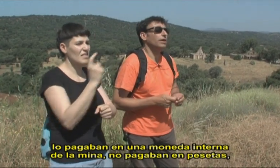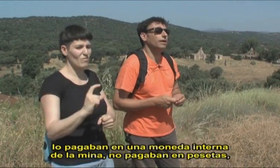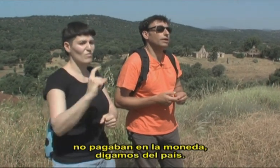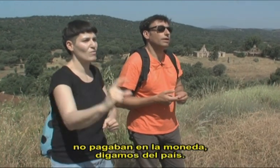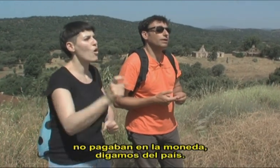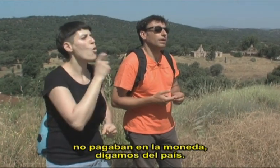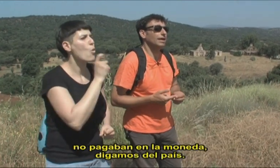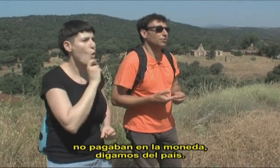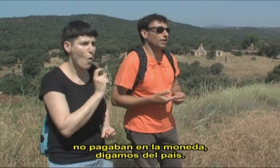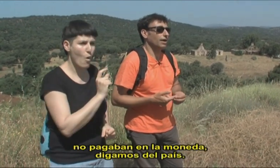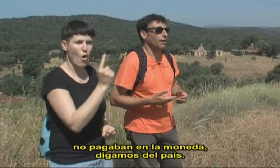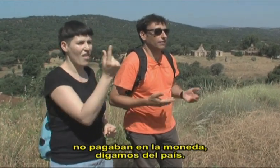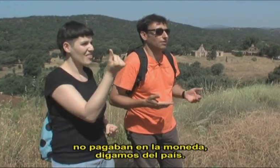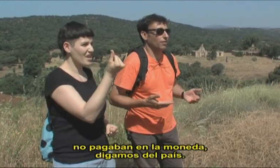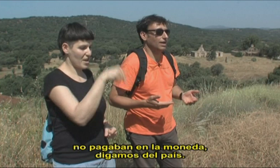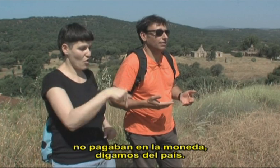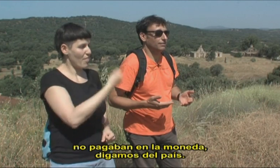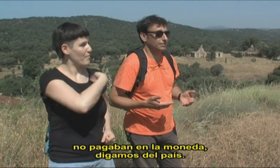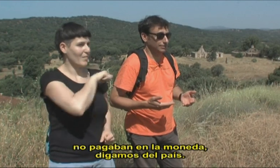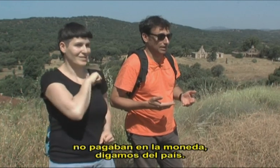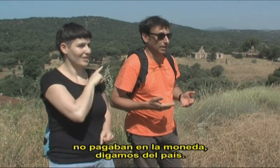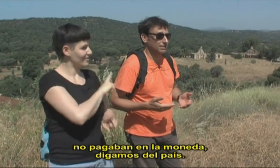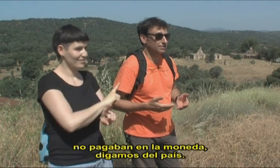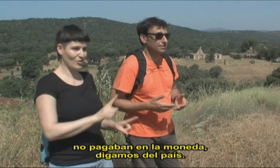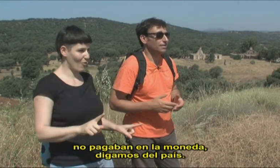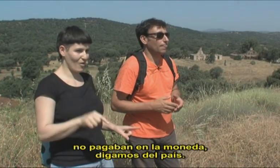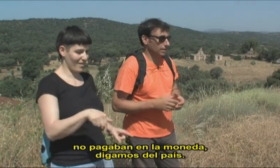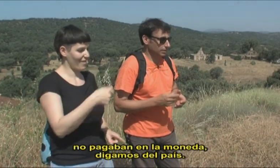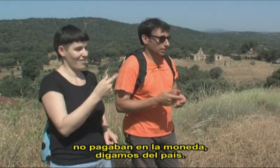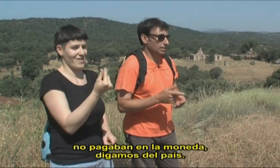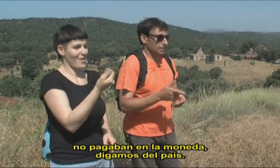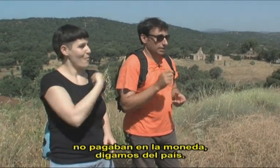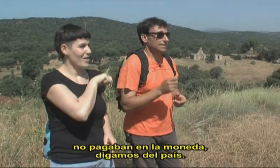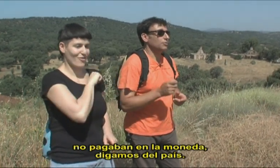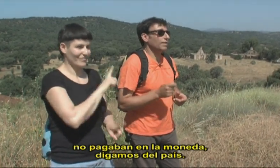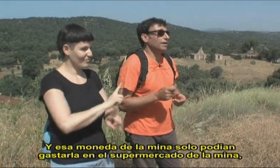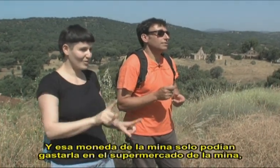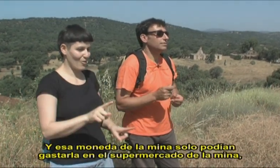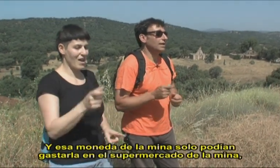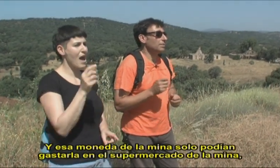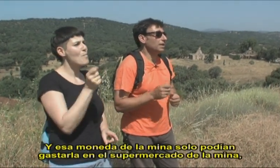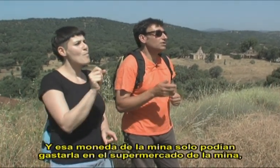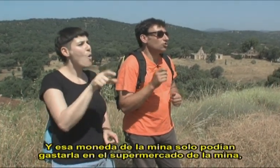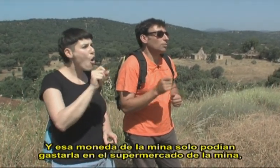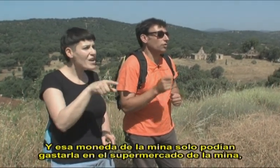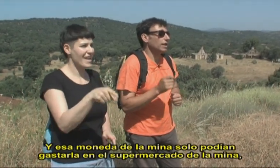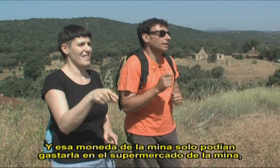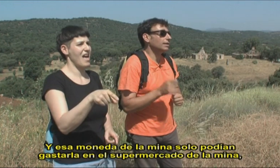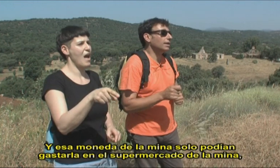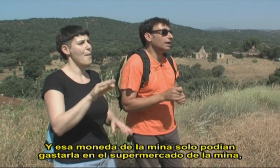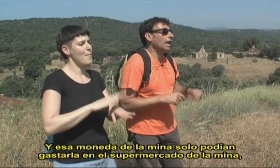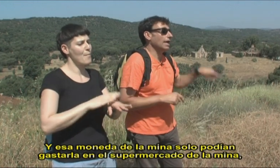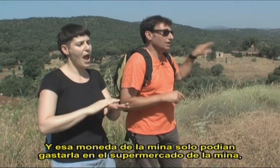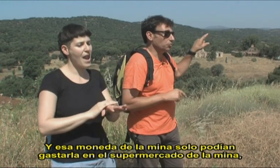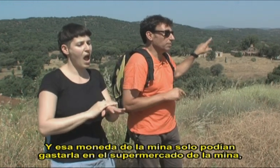No pagaban en la moneda, digamos, del país. Y esa moneda de la mina solo podían